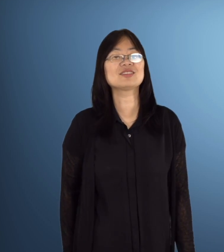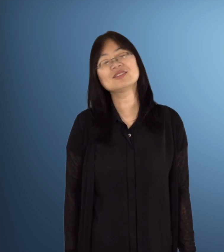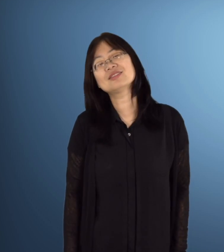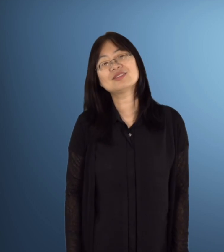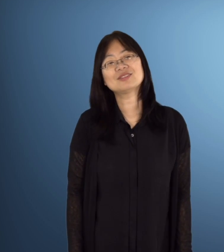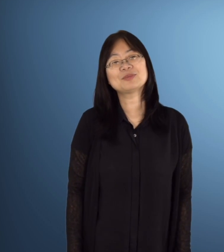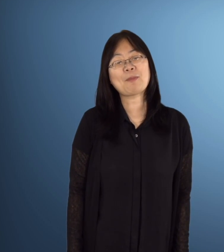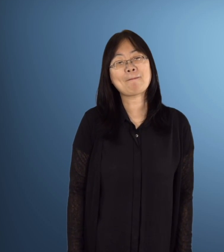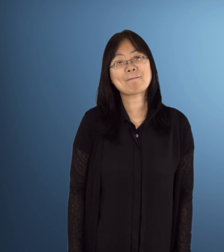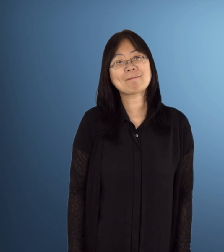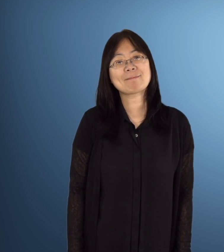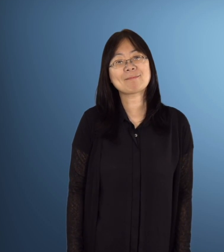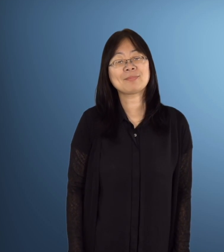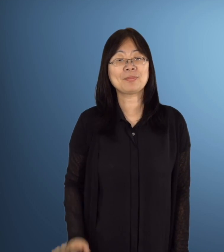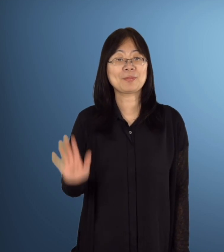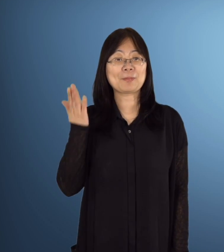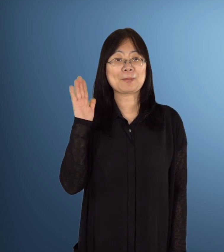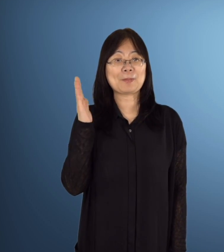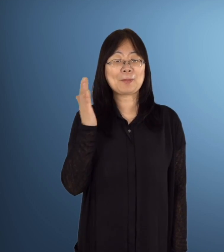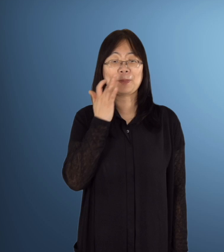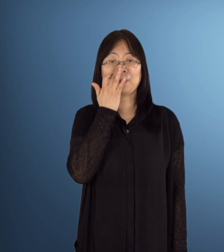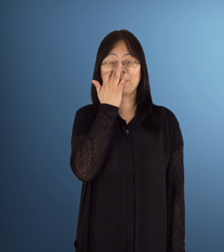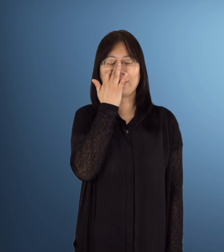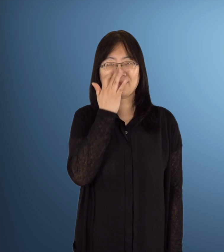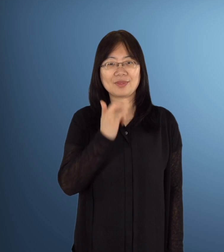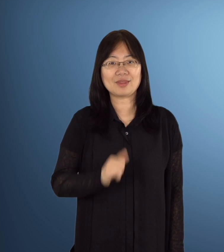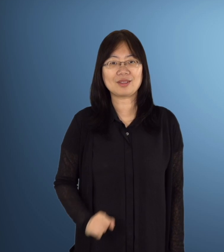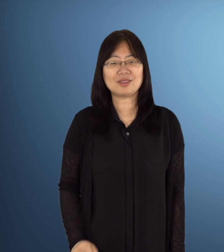응? 요즘